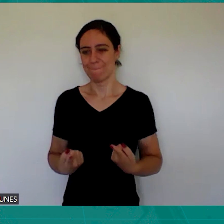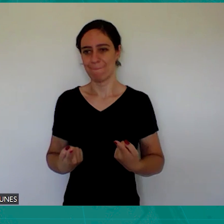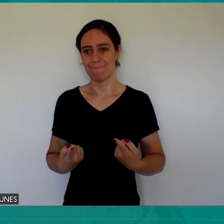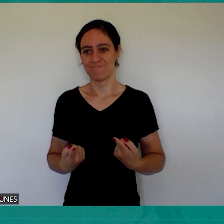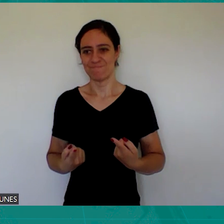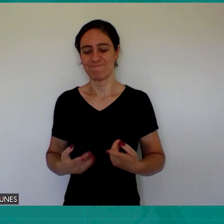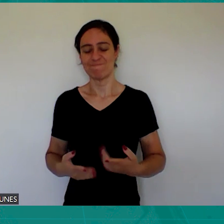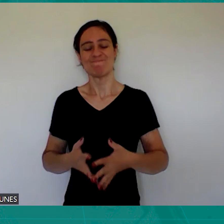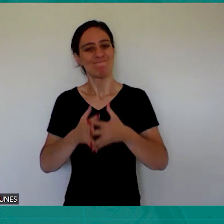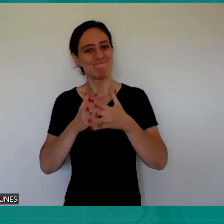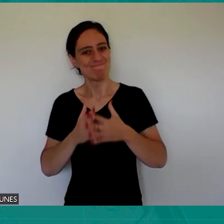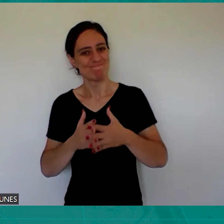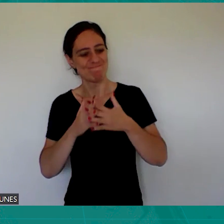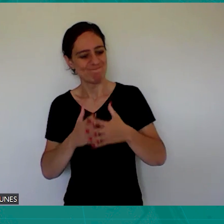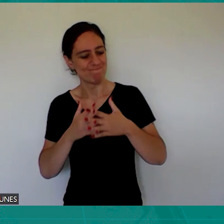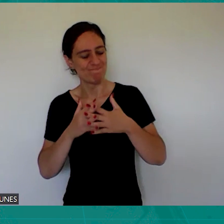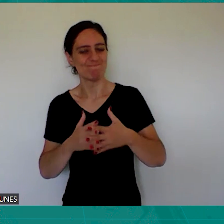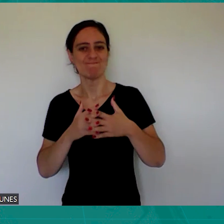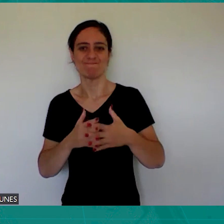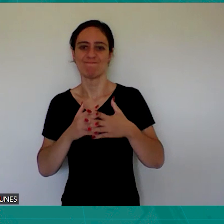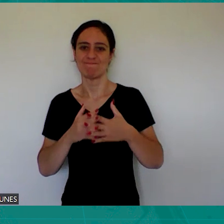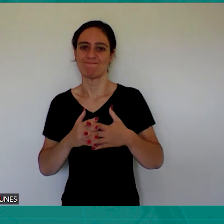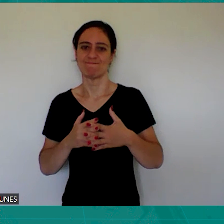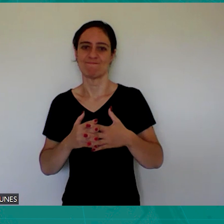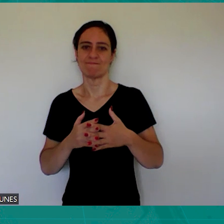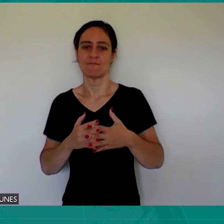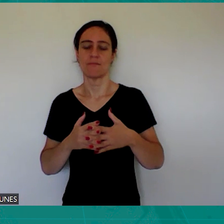complicação estava em